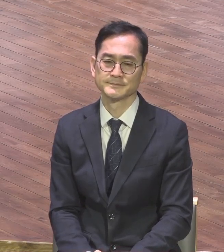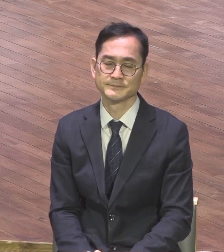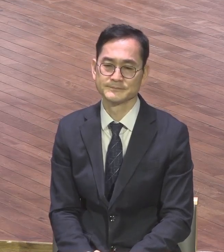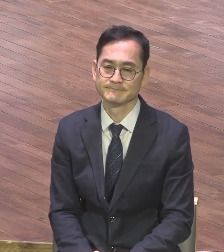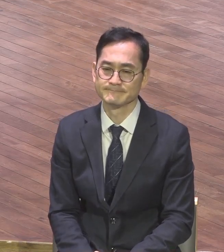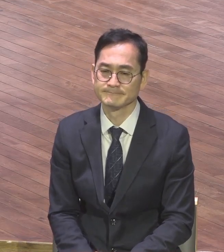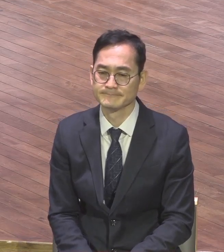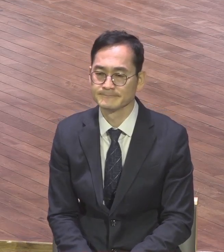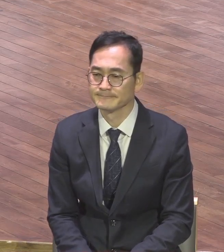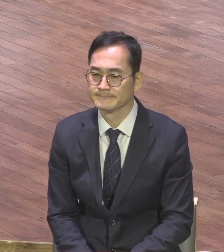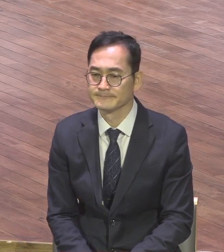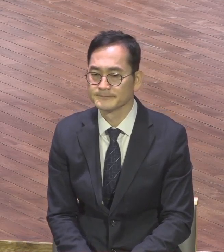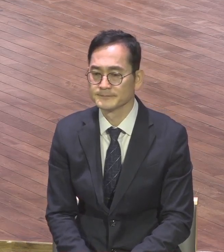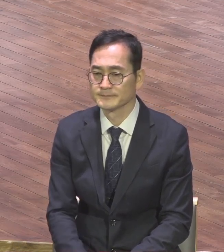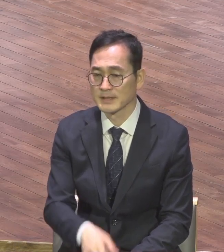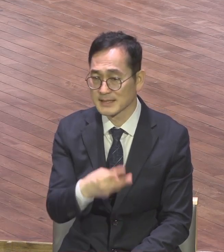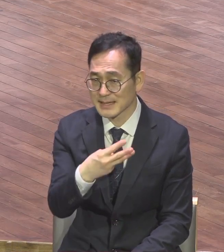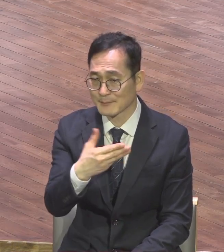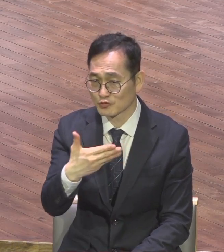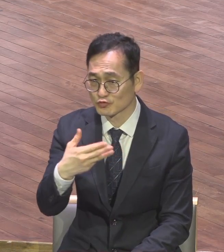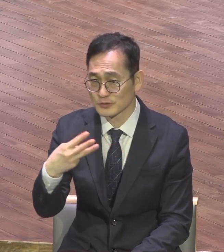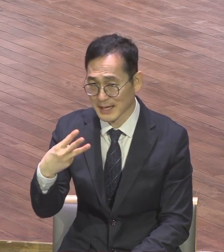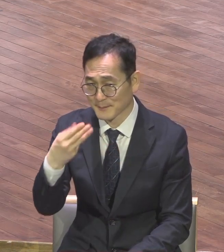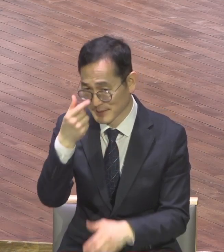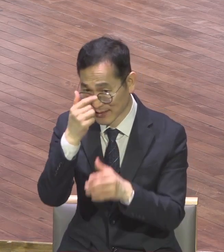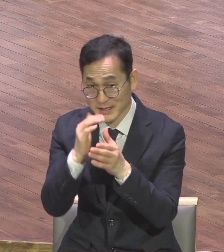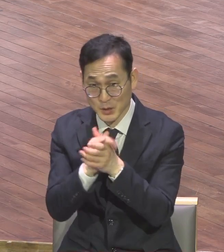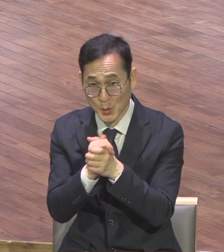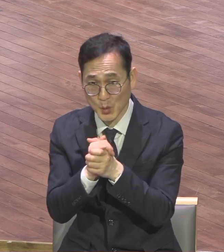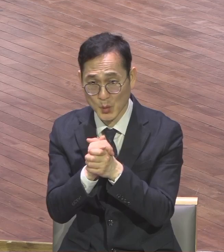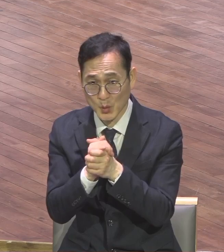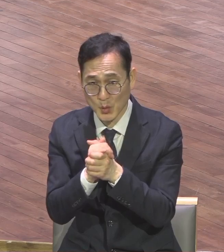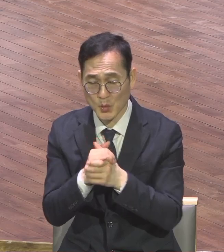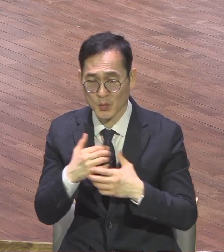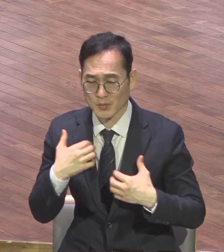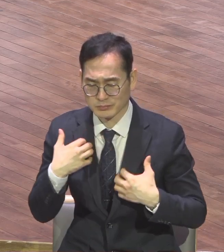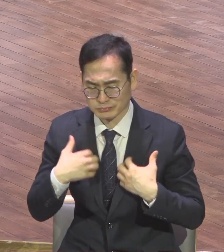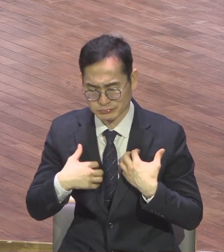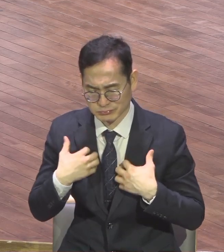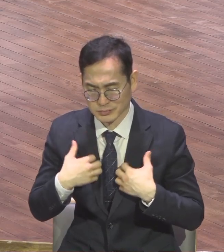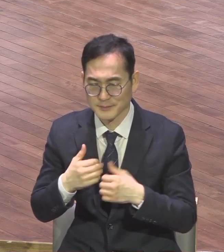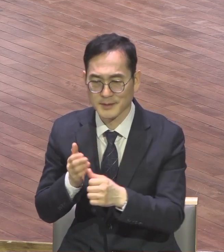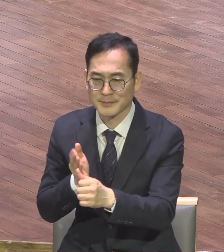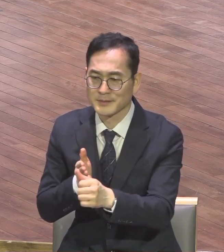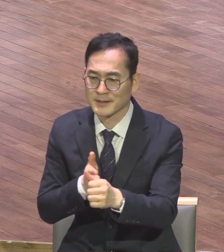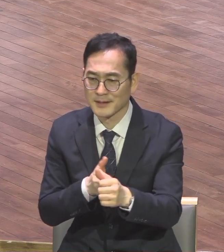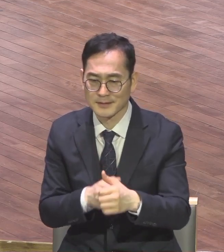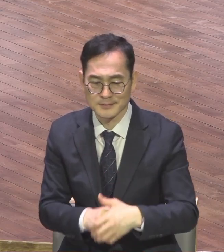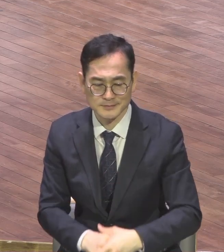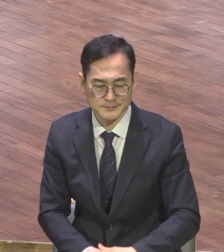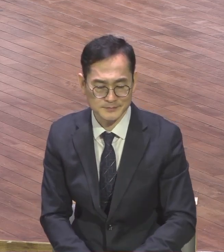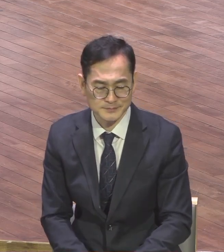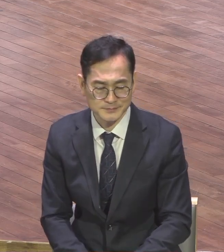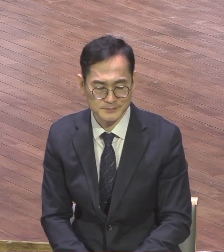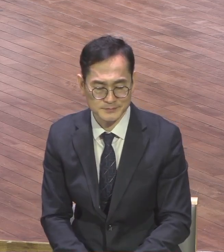여러분, 393 누리는 기도를 유무사님 그러잖아요. 긴 호흡하면서